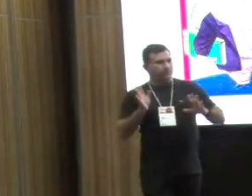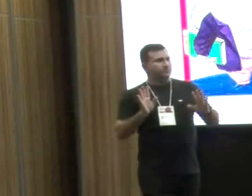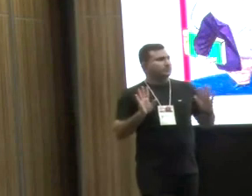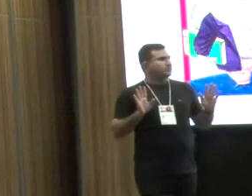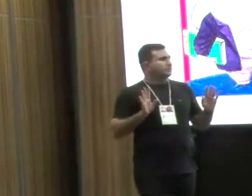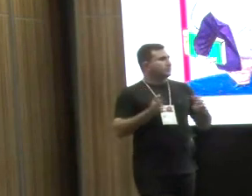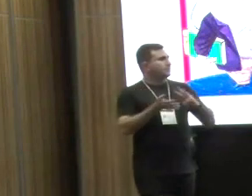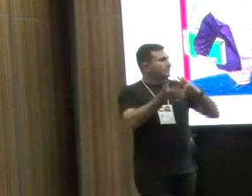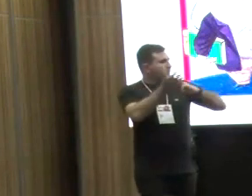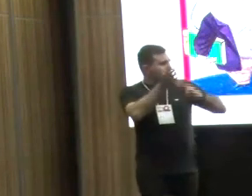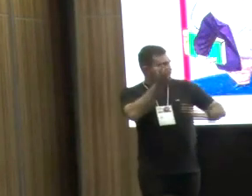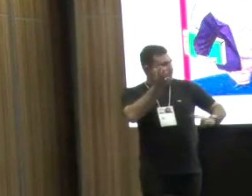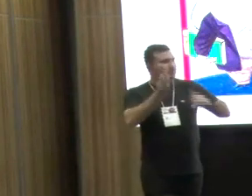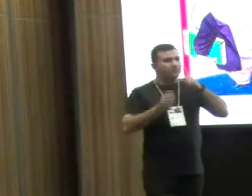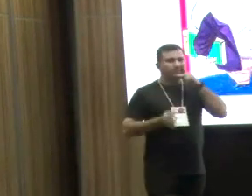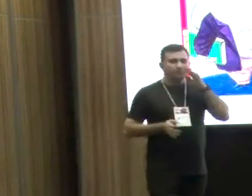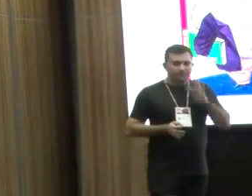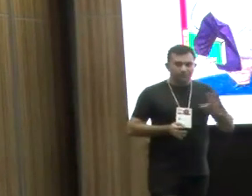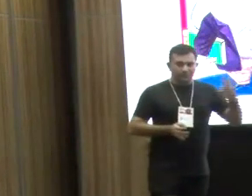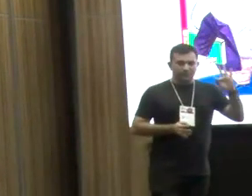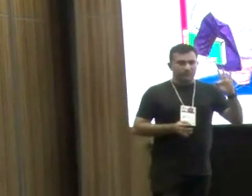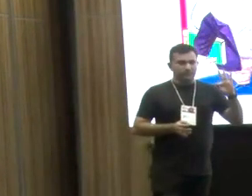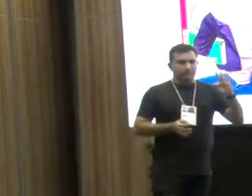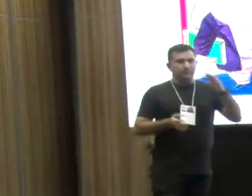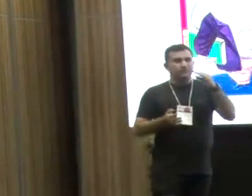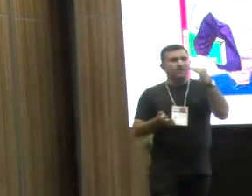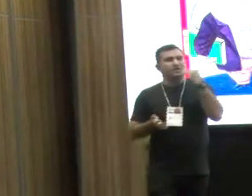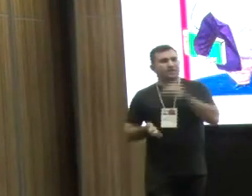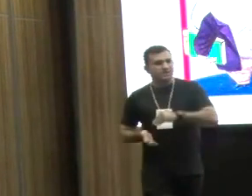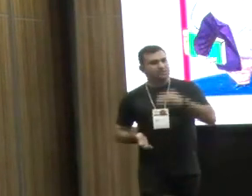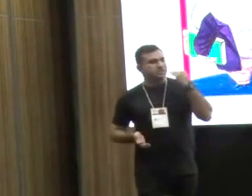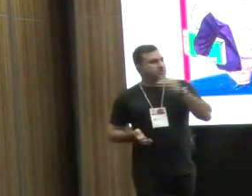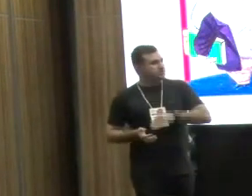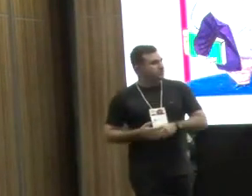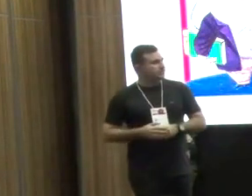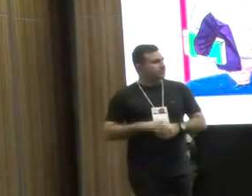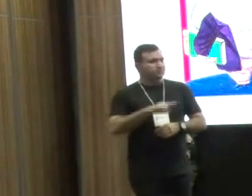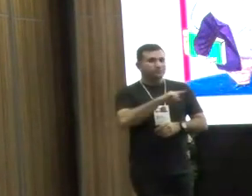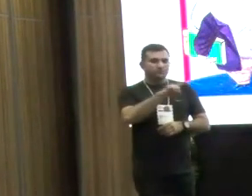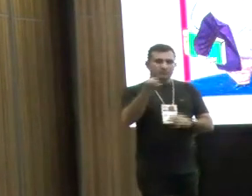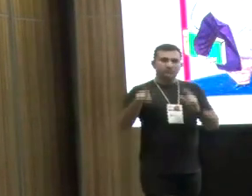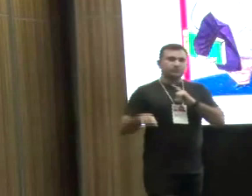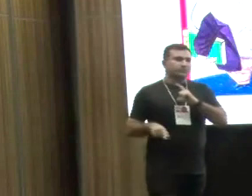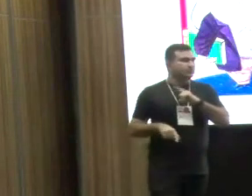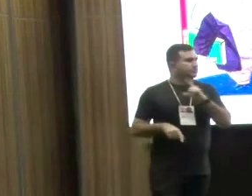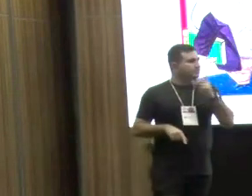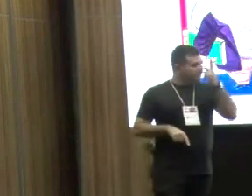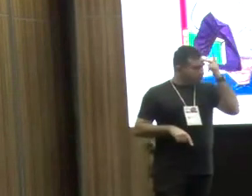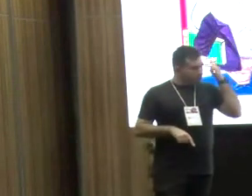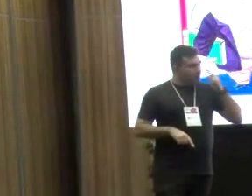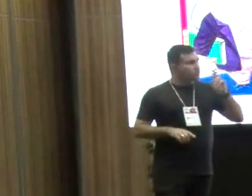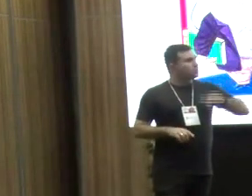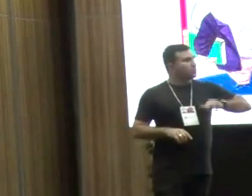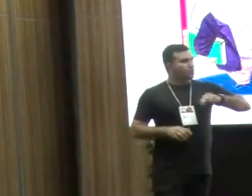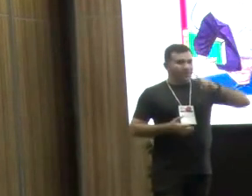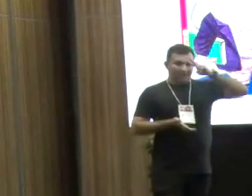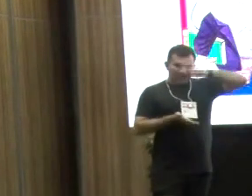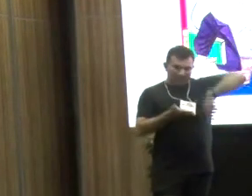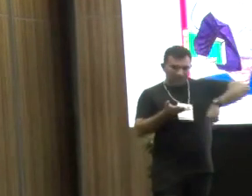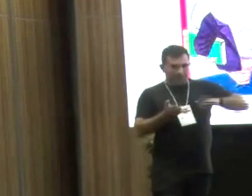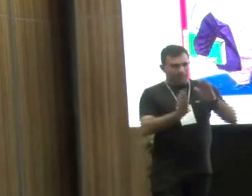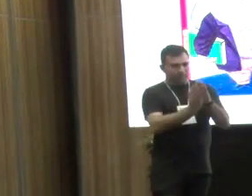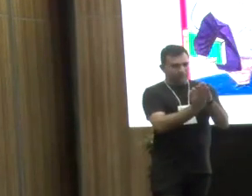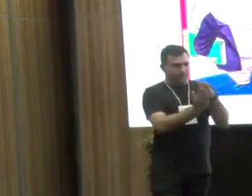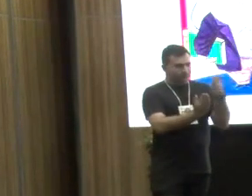o método de Paulo Freire falhou, você está diante de alguém que nunca leu uma orelha do livro de